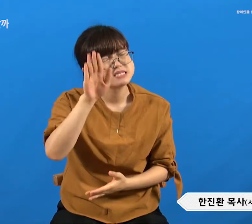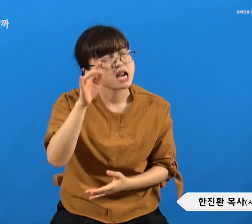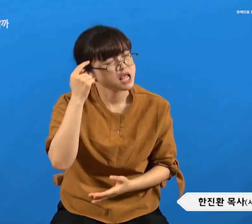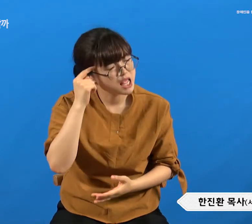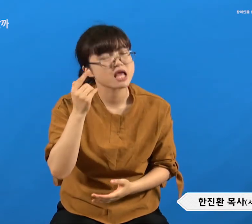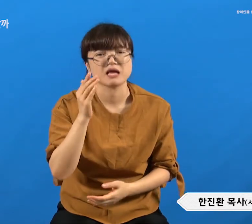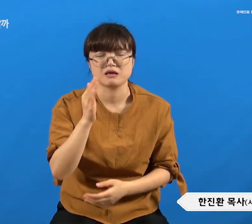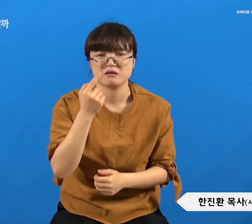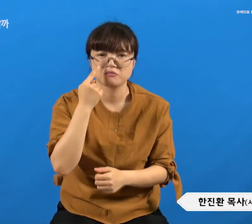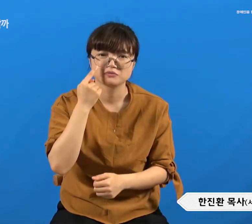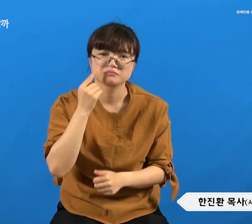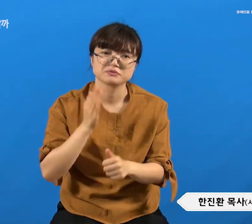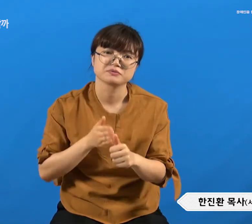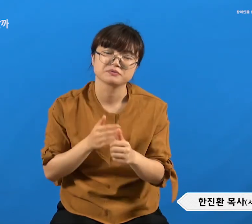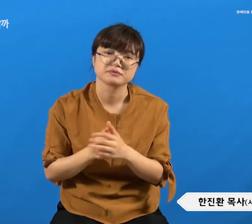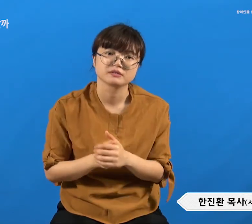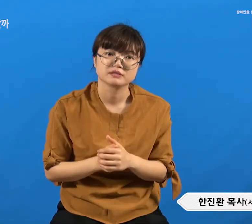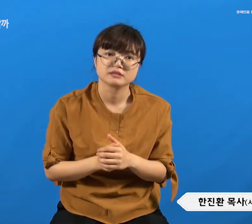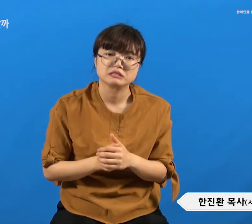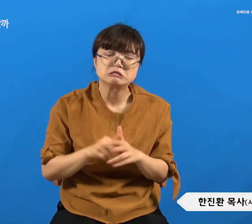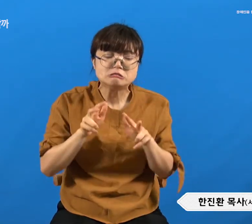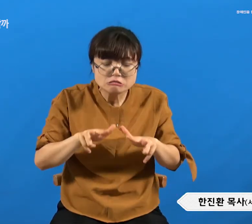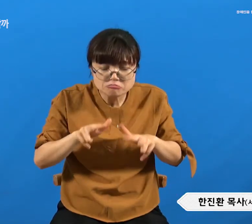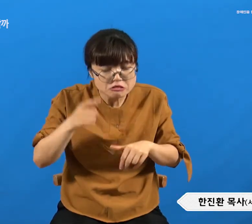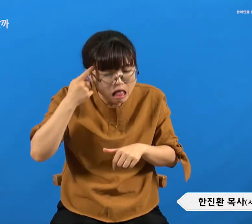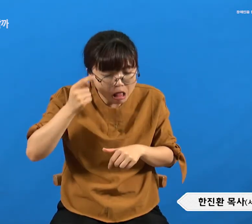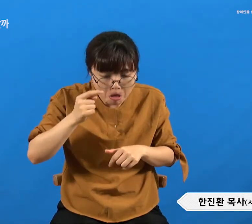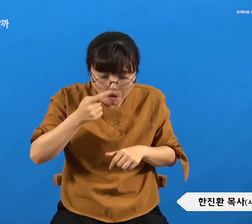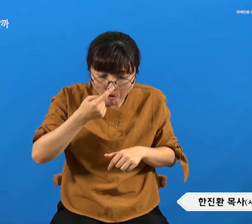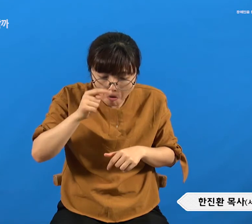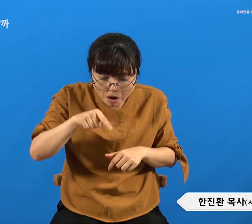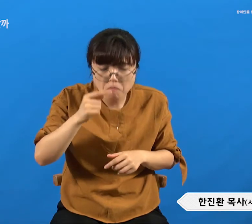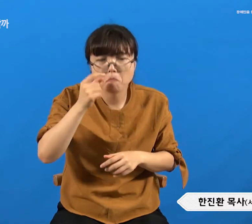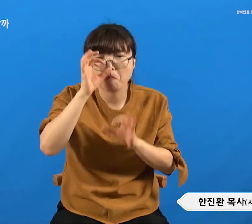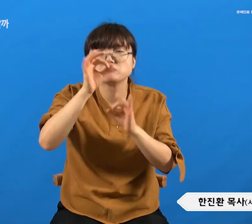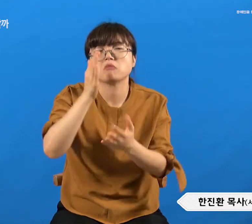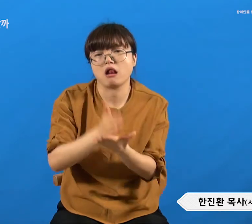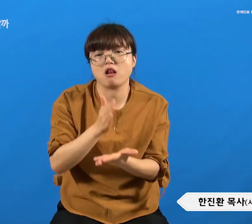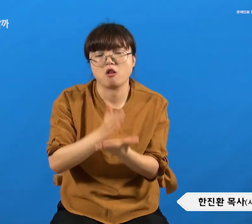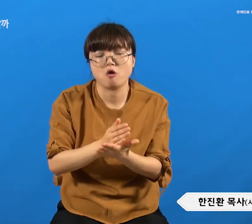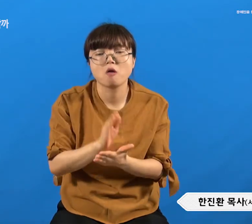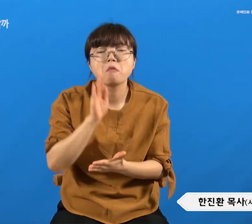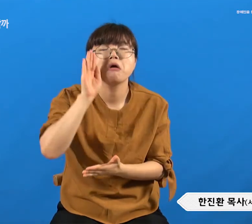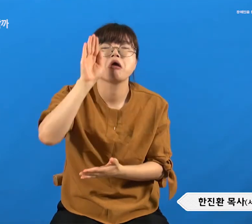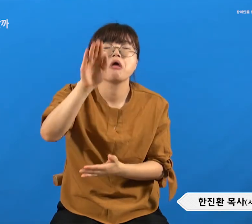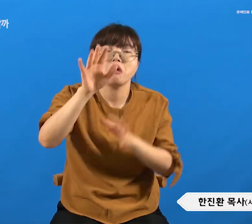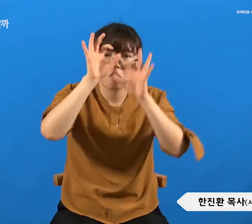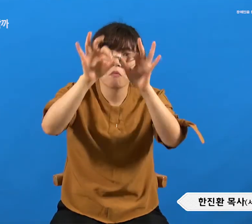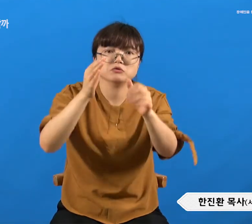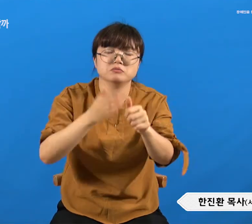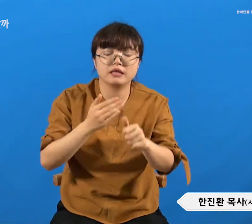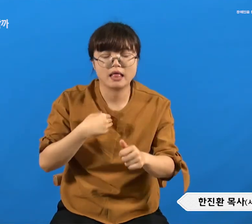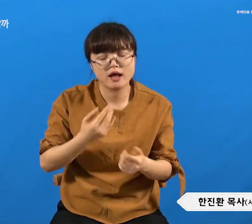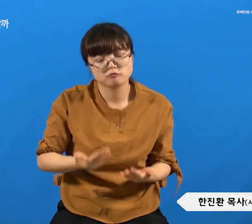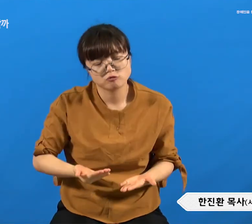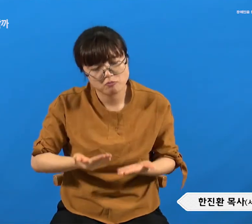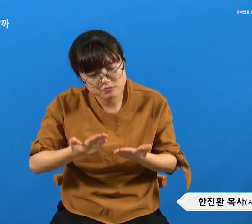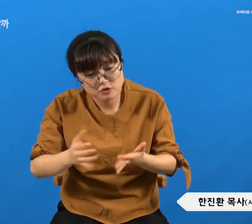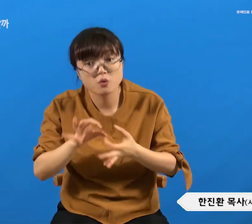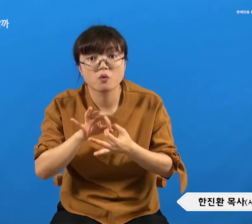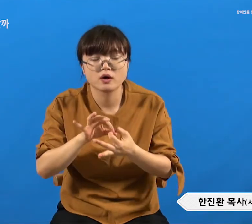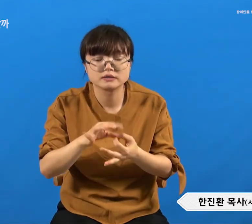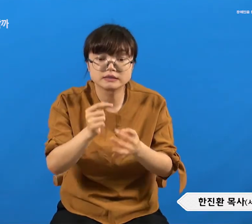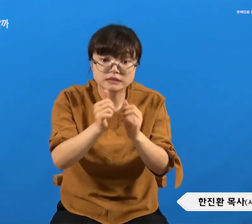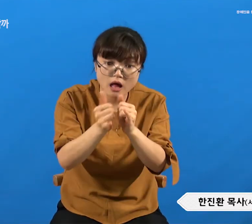바라보십시오. 지금 서 있는 그 자리만 보지 말고 멀리 바라보십시오. 나의 작은 봉사로